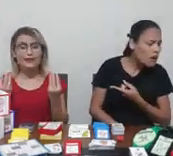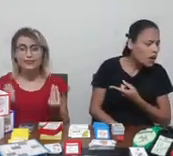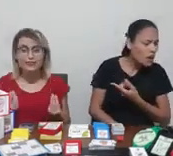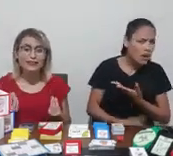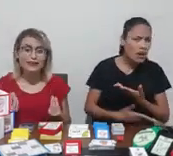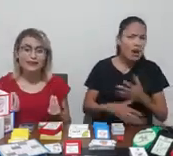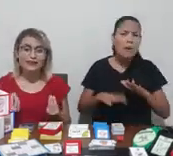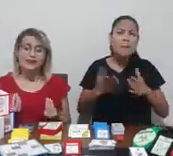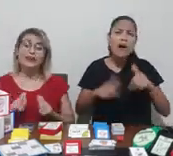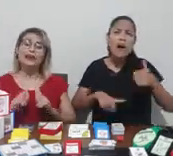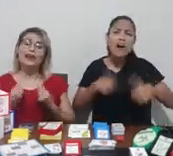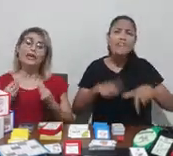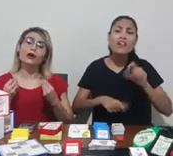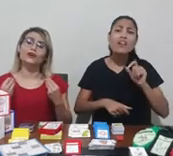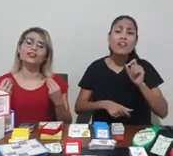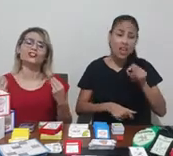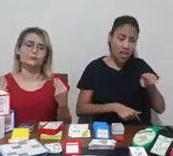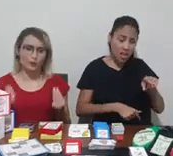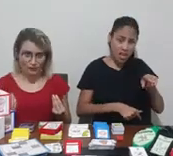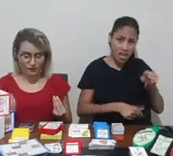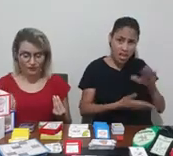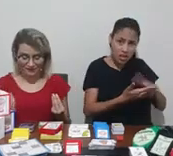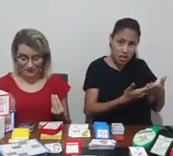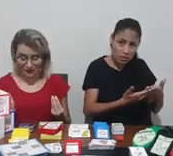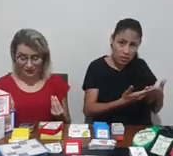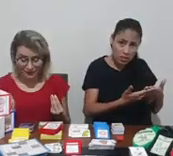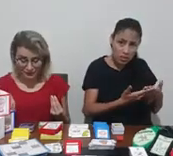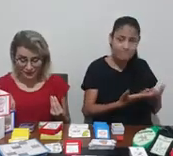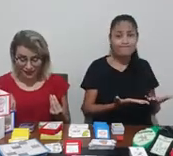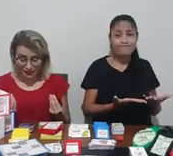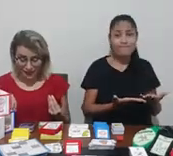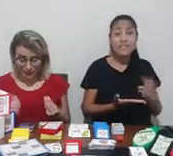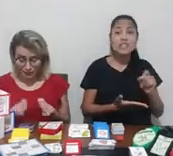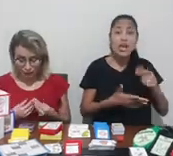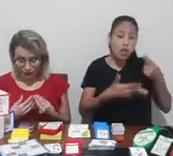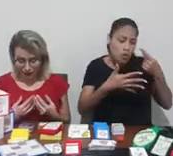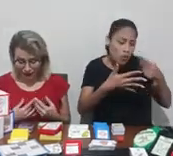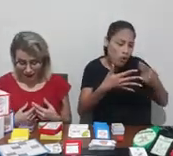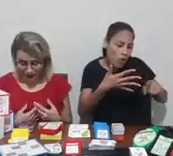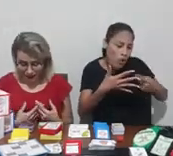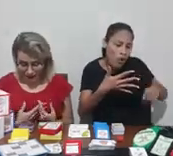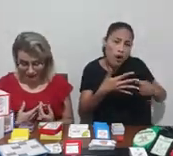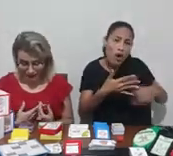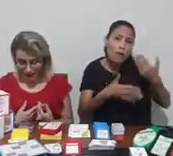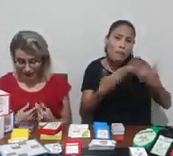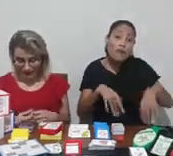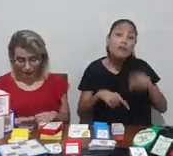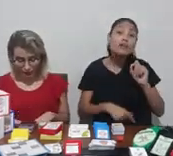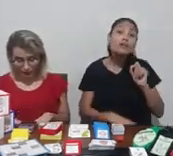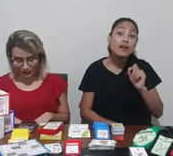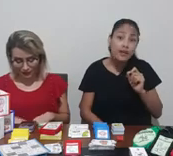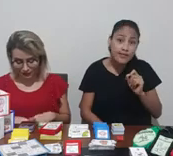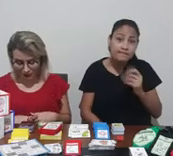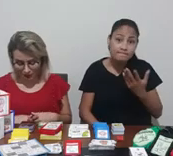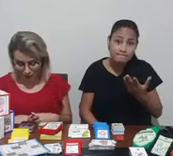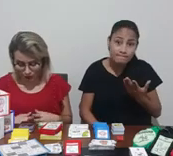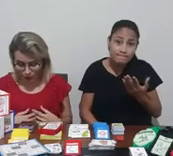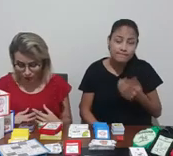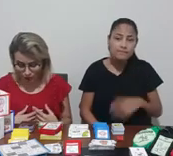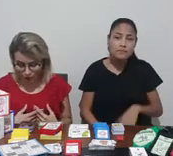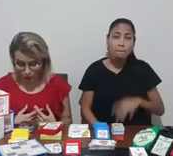que avalia? Quem é que corrige a prova, né? E aí, para completar, né, Leide está compartilhando